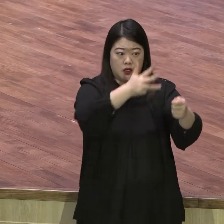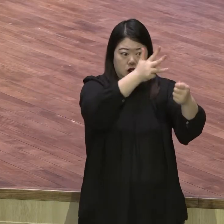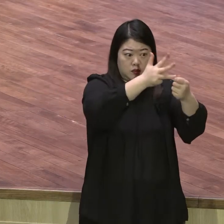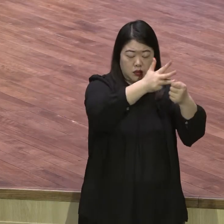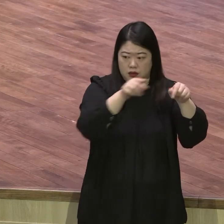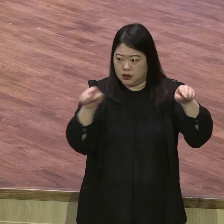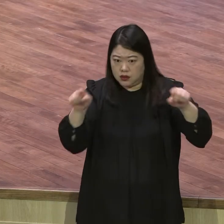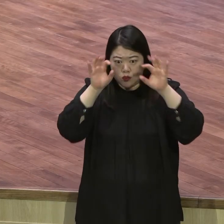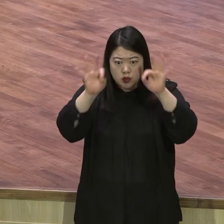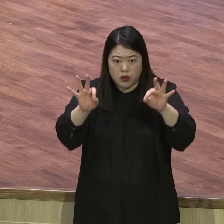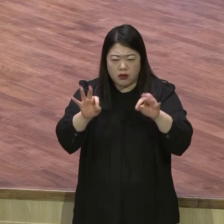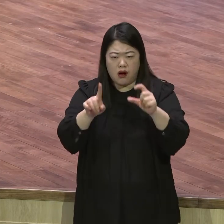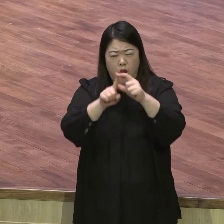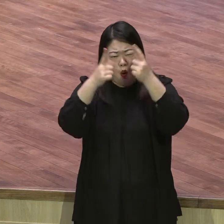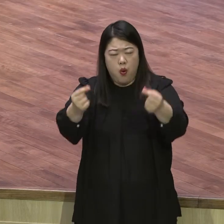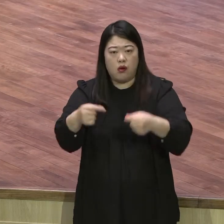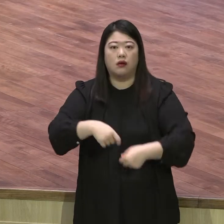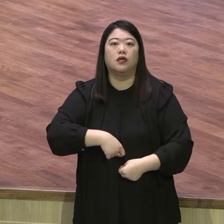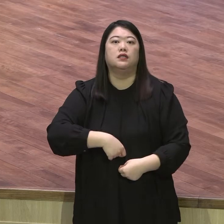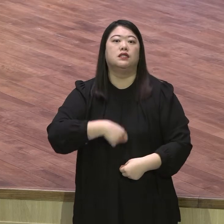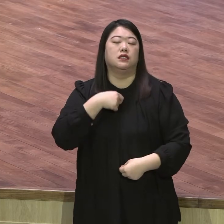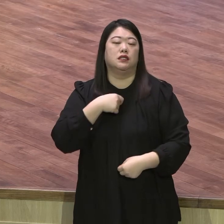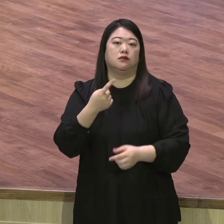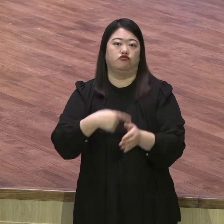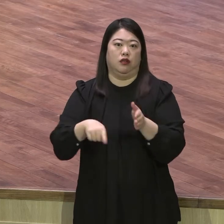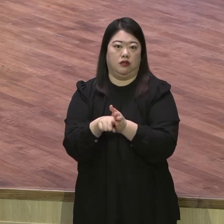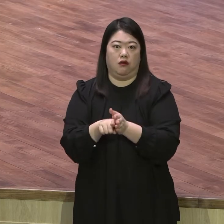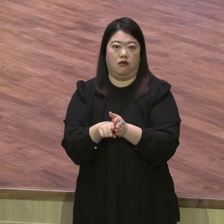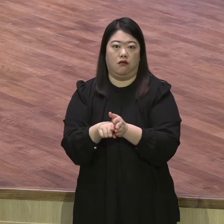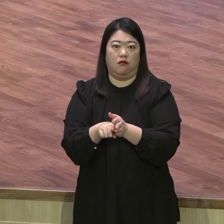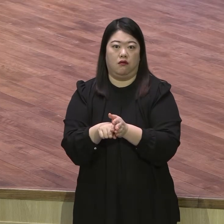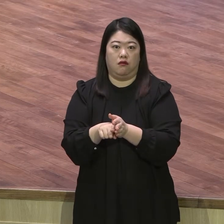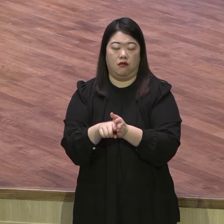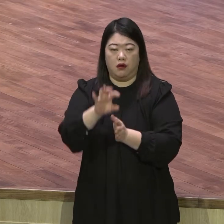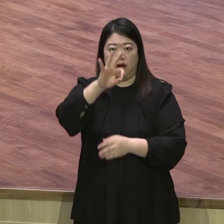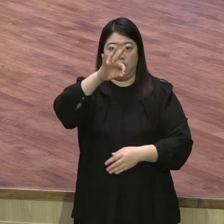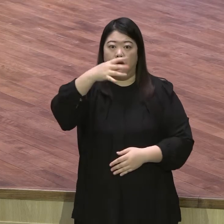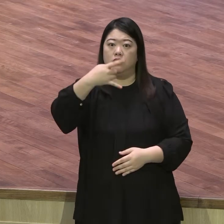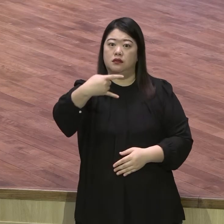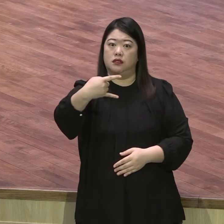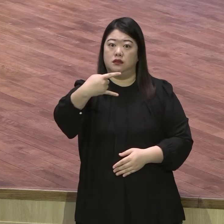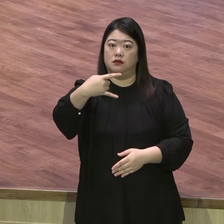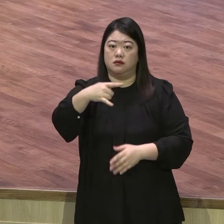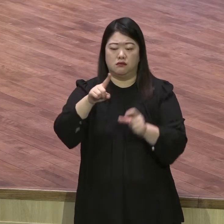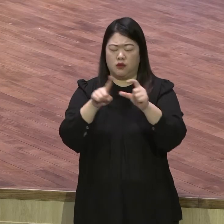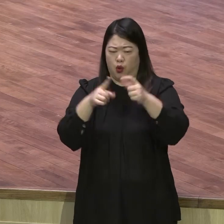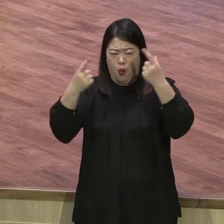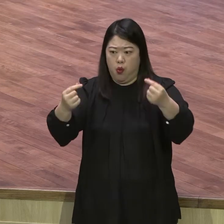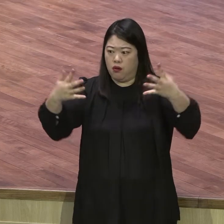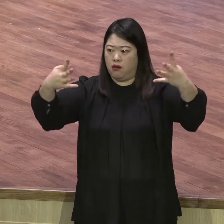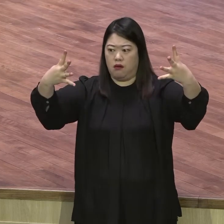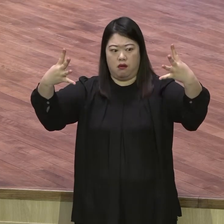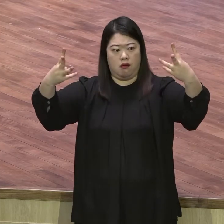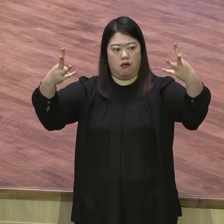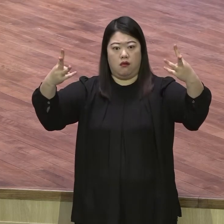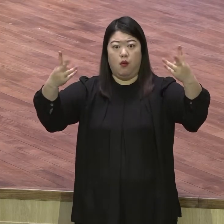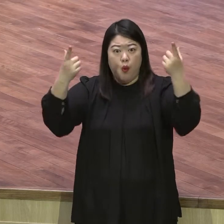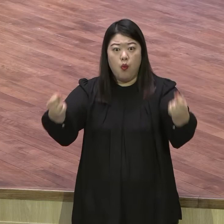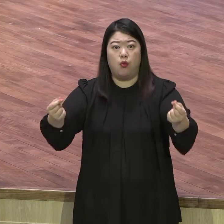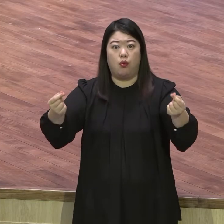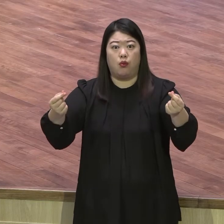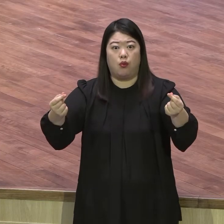의의. 그만큼 하나님의 의의를 이루는 삶이 중요하다.